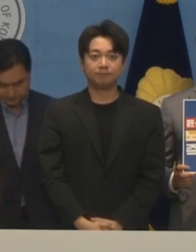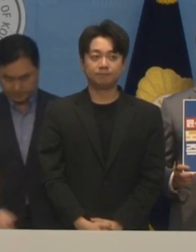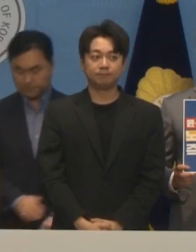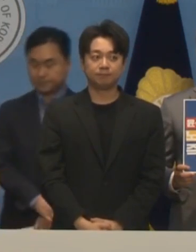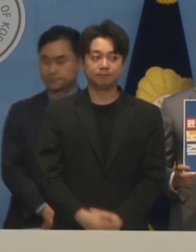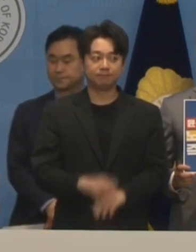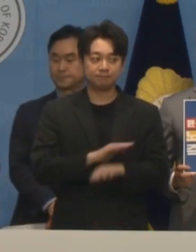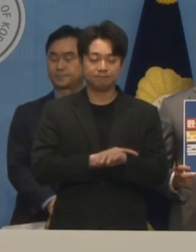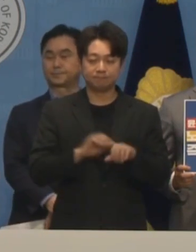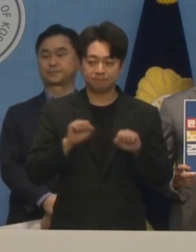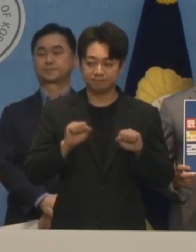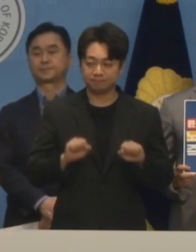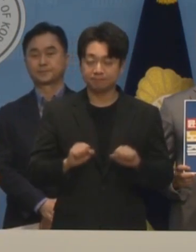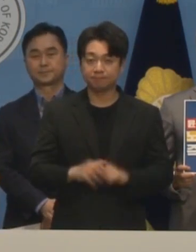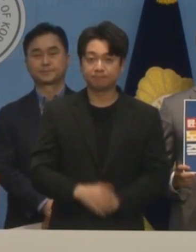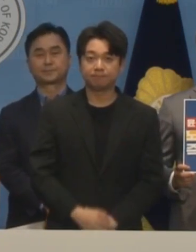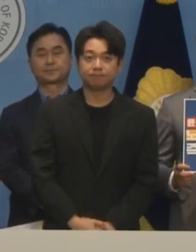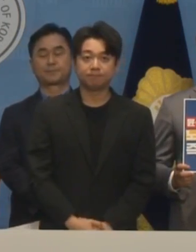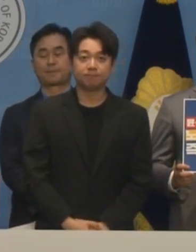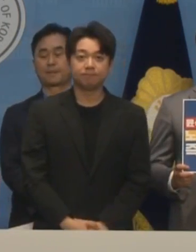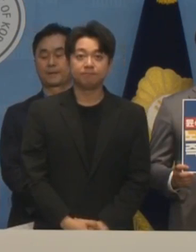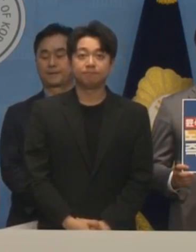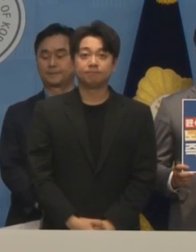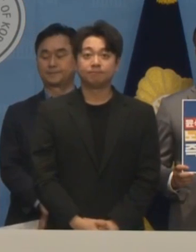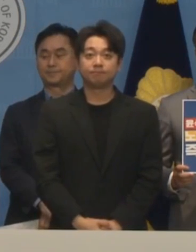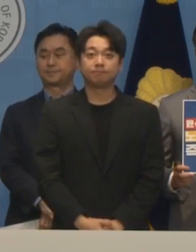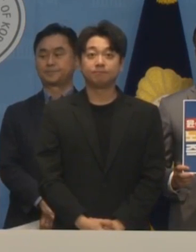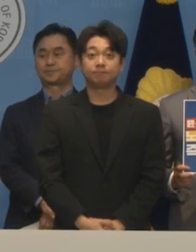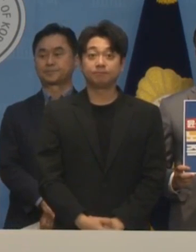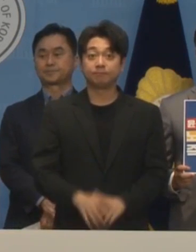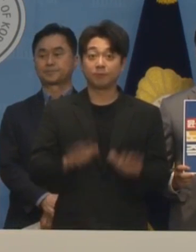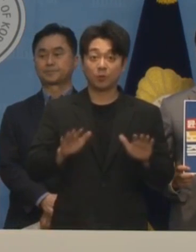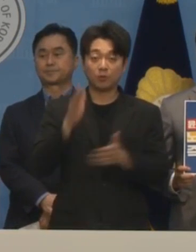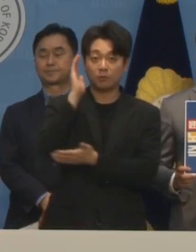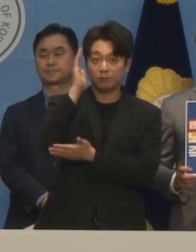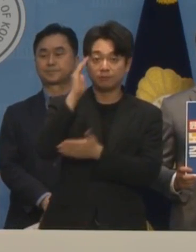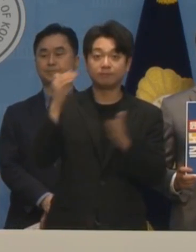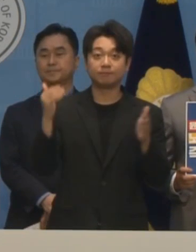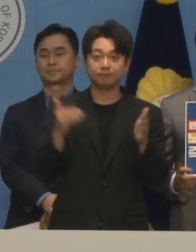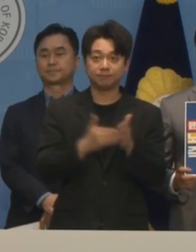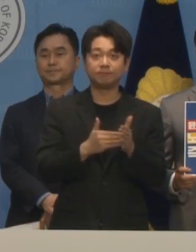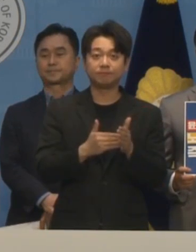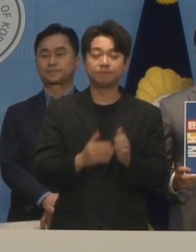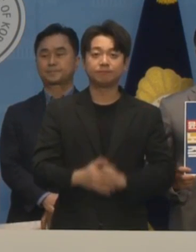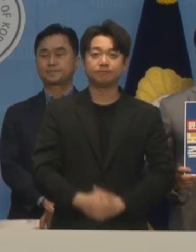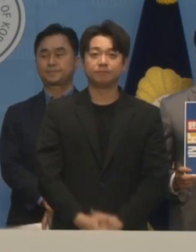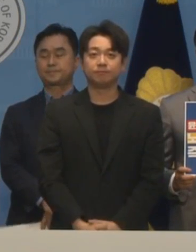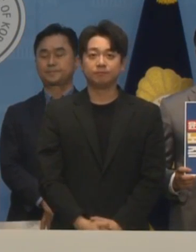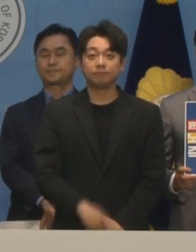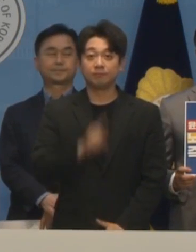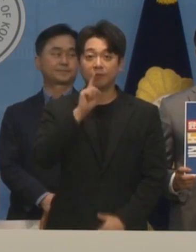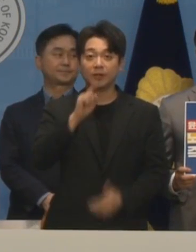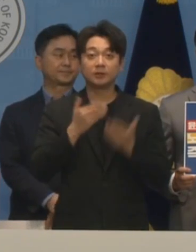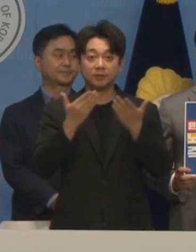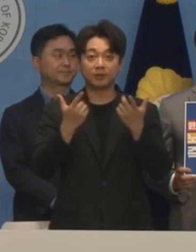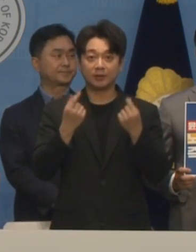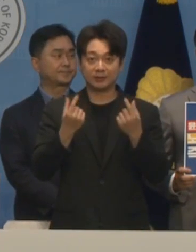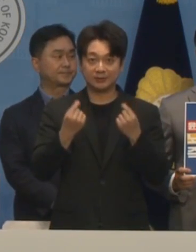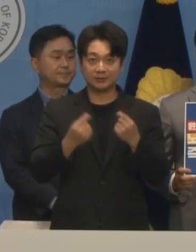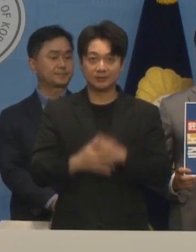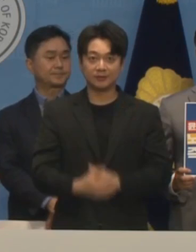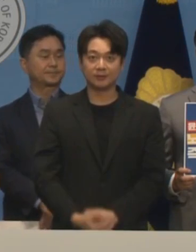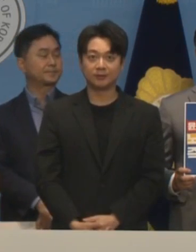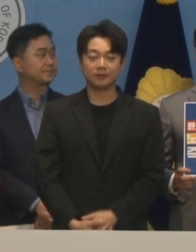예, 오늘 준비된 내용은 다 마쳤습니다. 앞서 말씀 주신 바와 같이 이번 국회에서